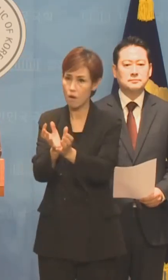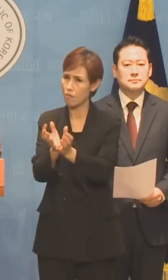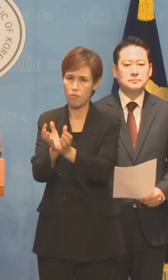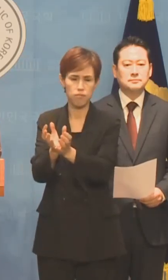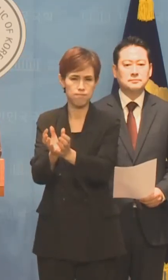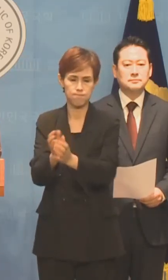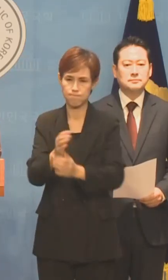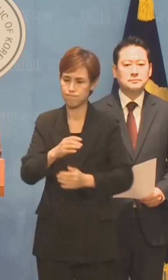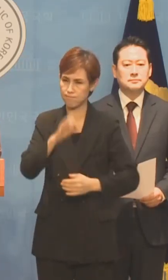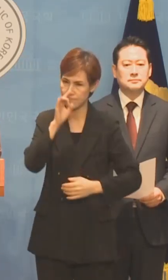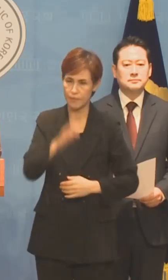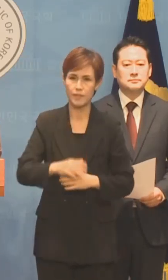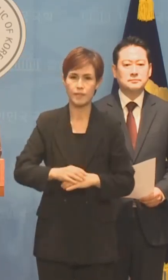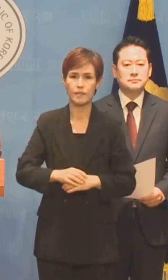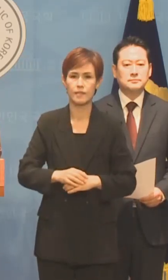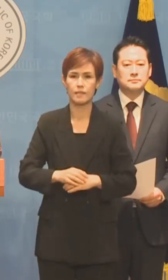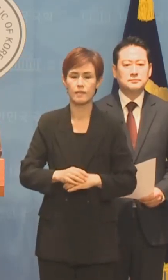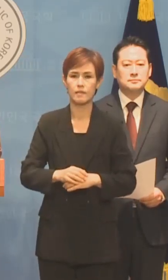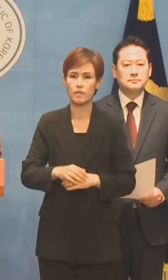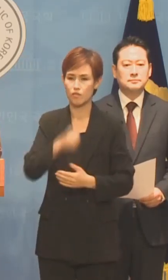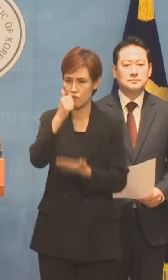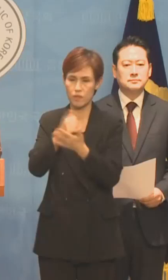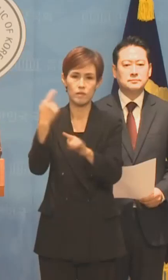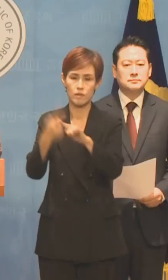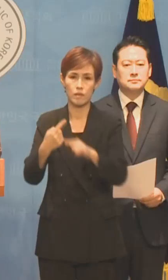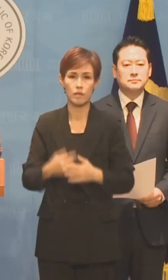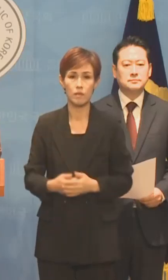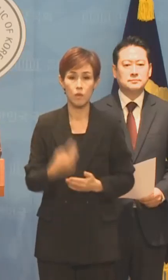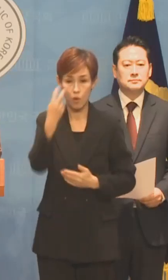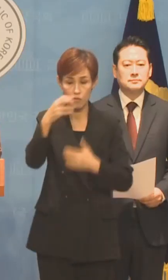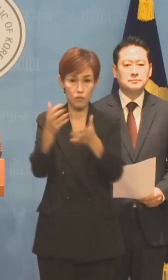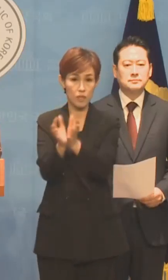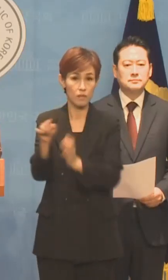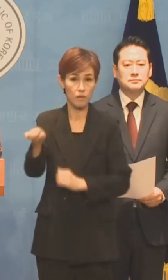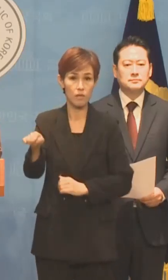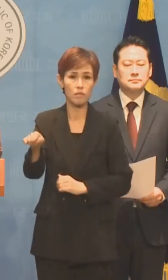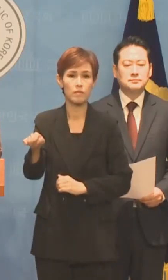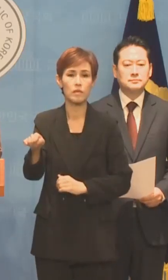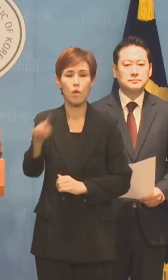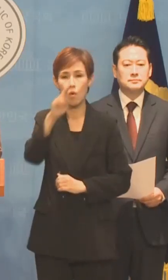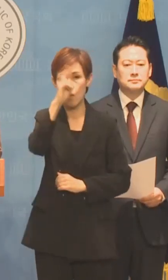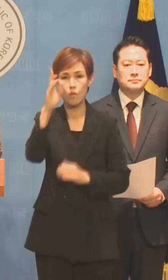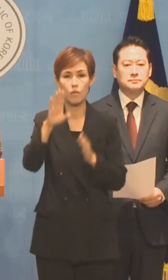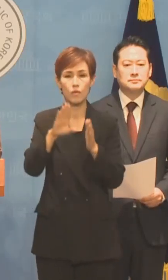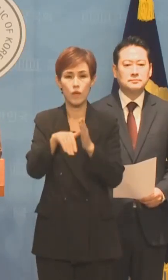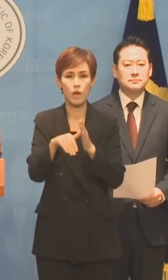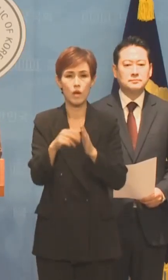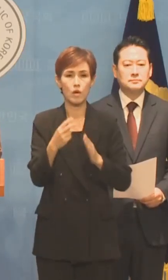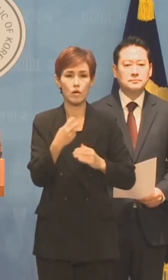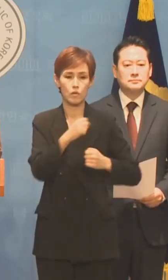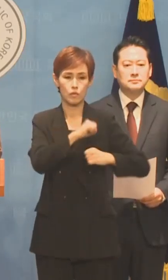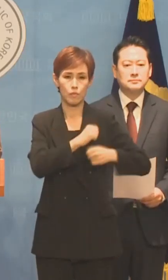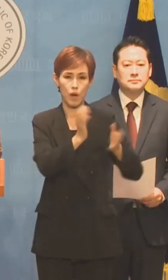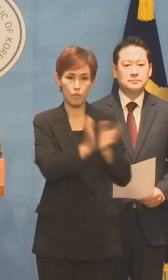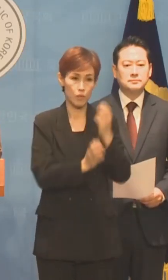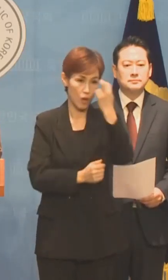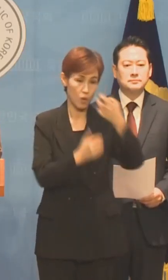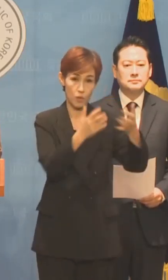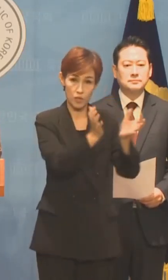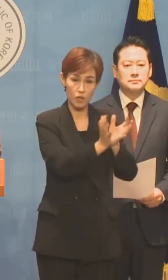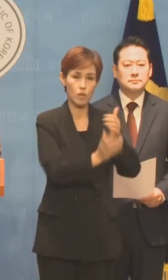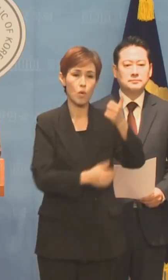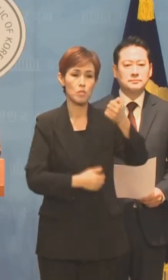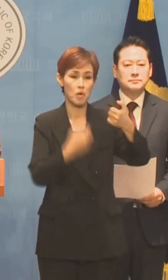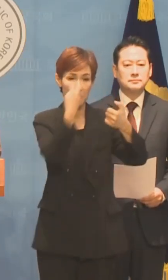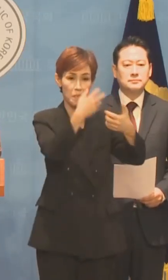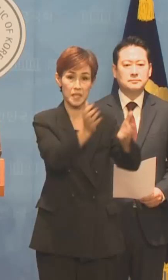없는 범죄 행위입니다. 뿐만 아니라 공수처는 이후 당일 오후 국방부와 경호처로부터 55